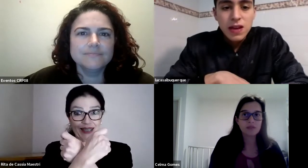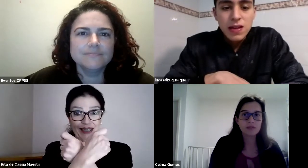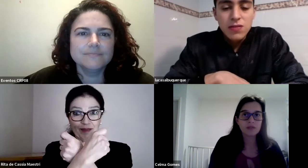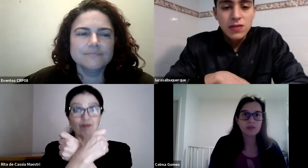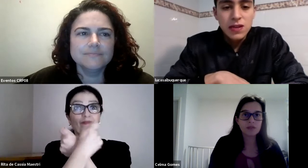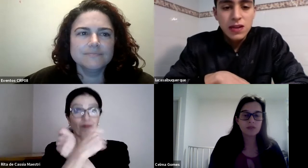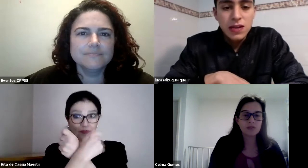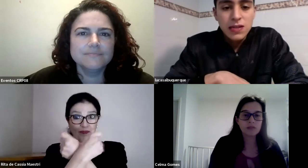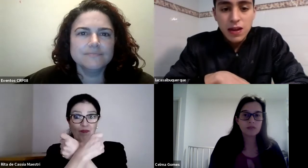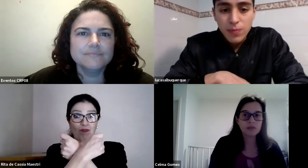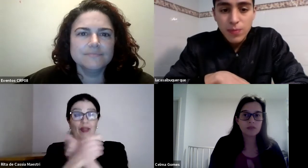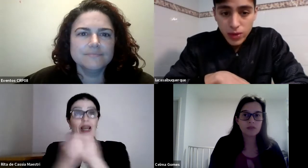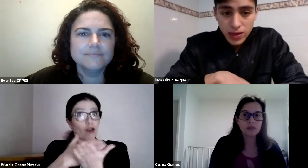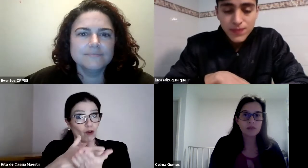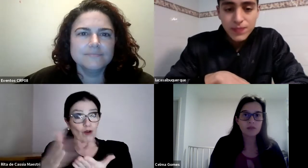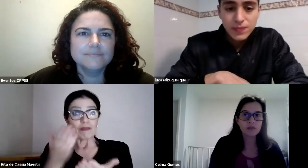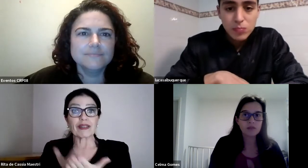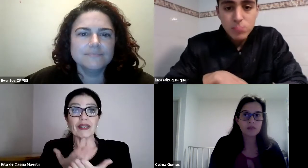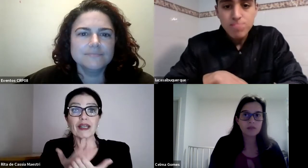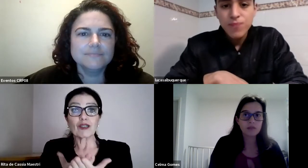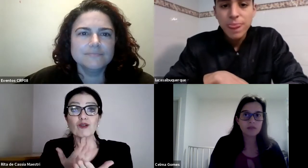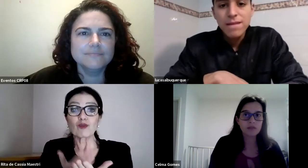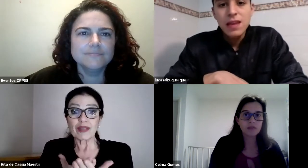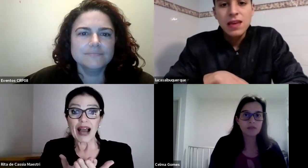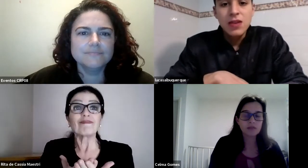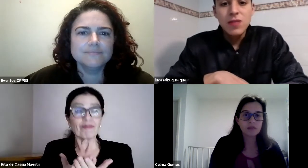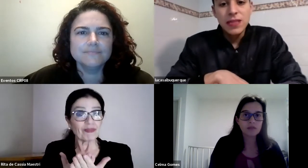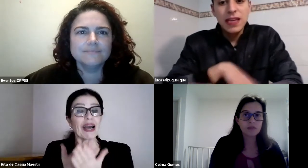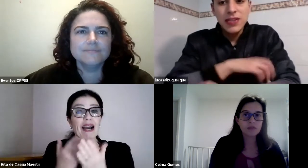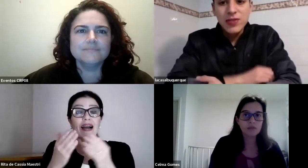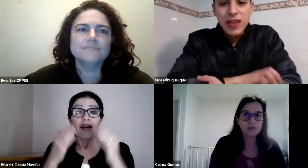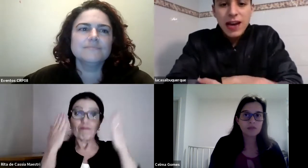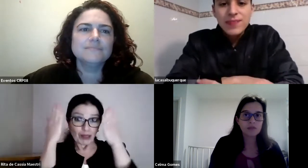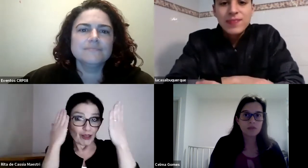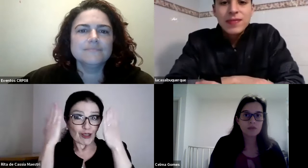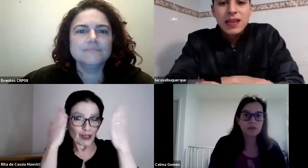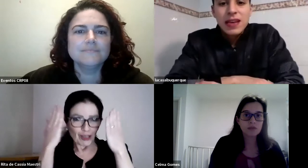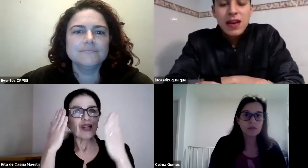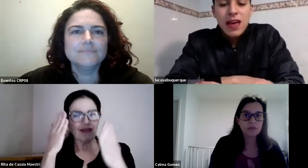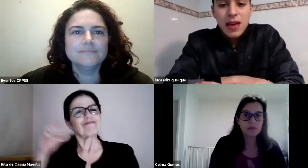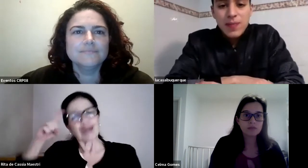anos, né, eu consegui ingressar na PUC e comecei a estudar